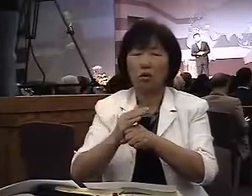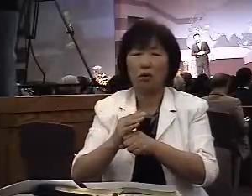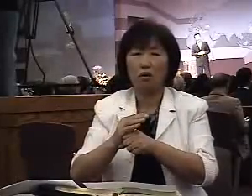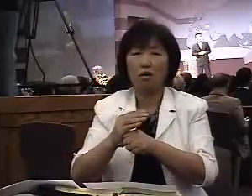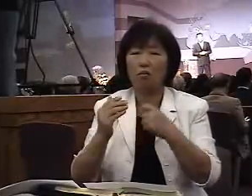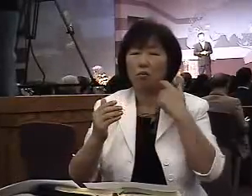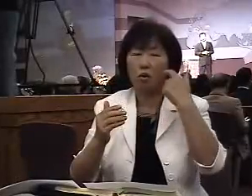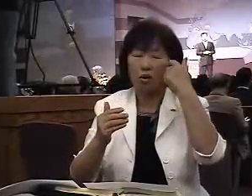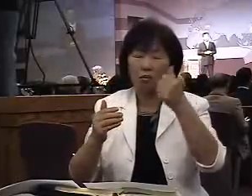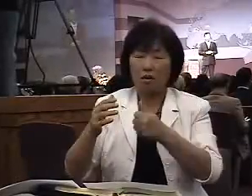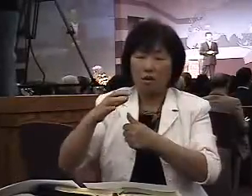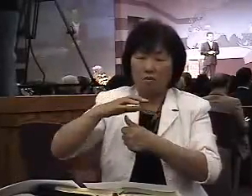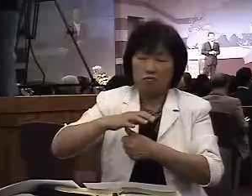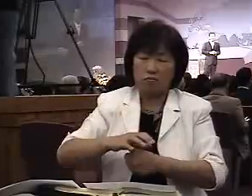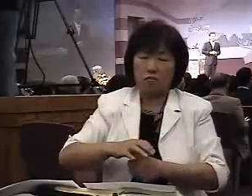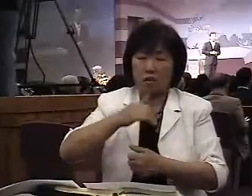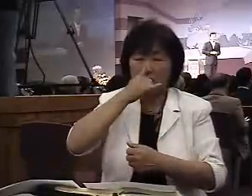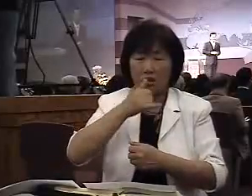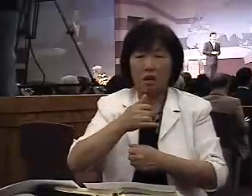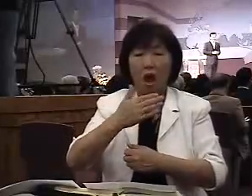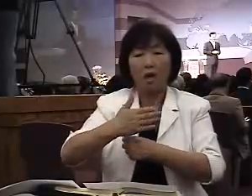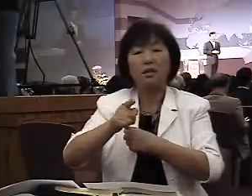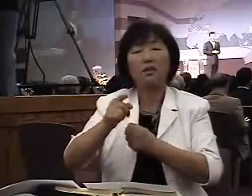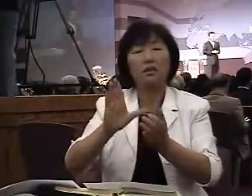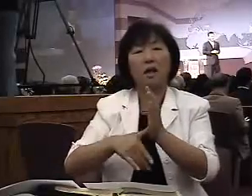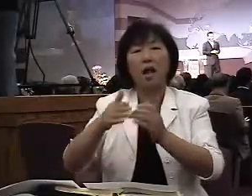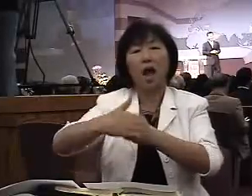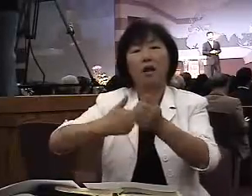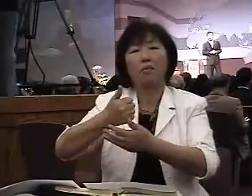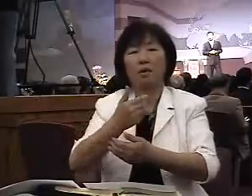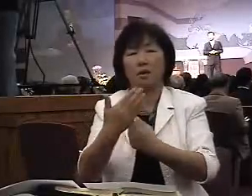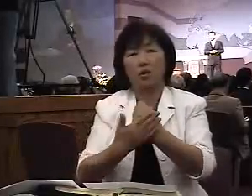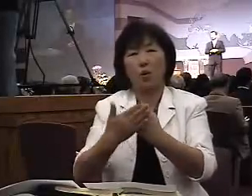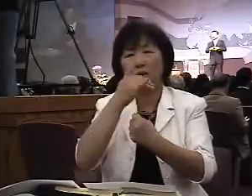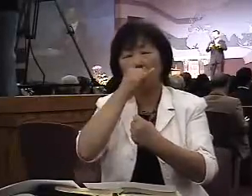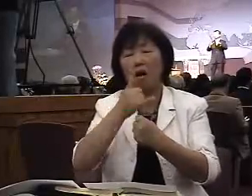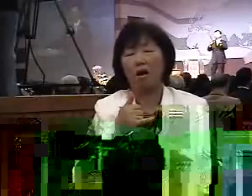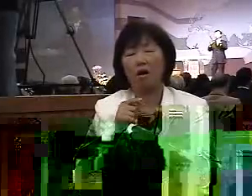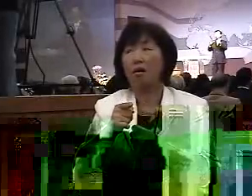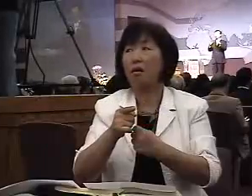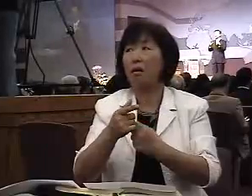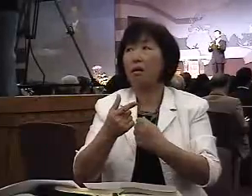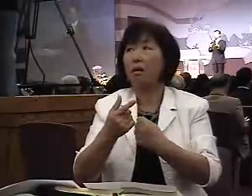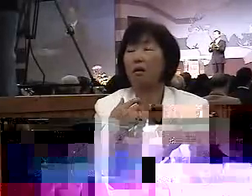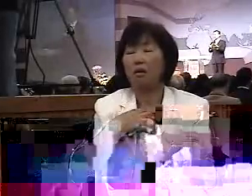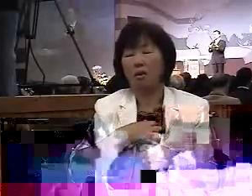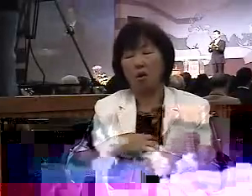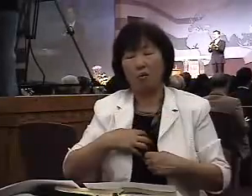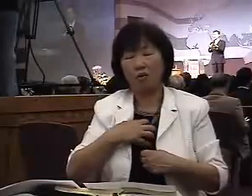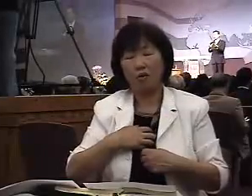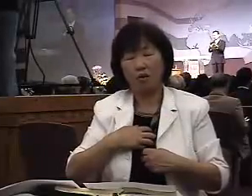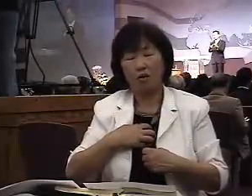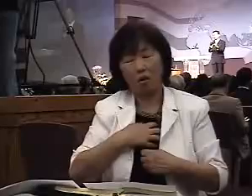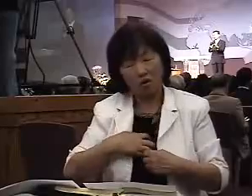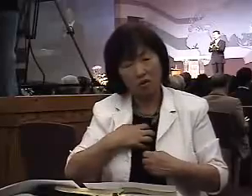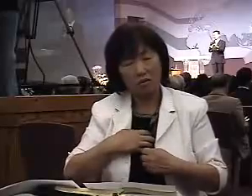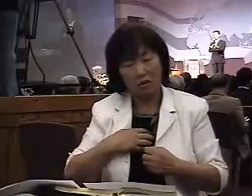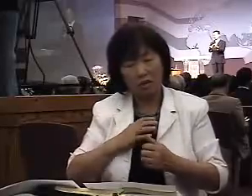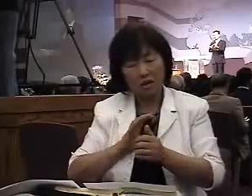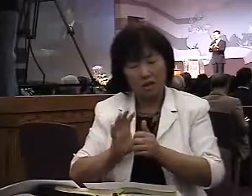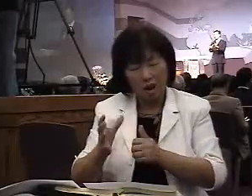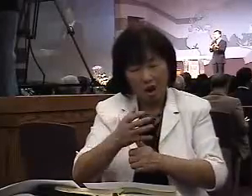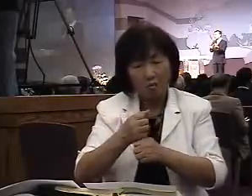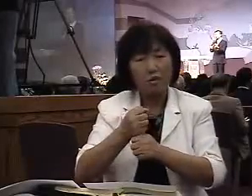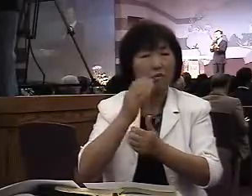그때 하나님의 은혜가 있었어요. 참 큰 은혜가 있었는데 그 은혜가 뭐냐 하면은 이러한 염려와 근심에 사로잡히지